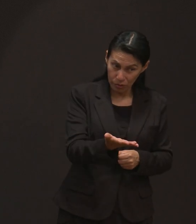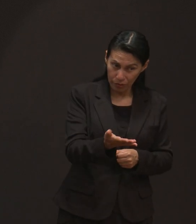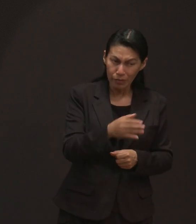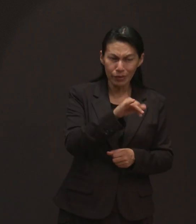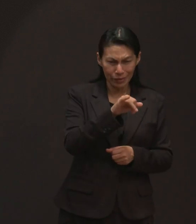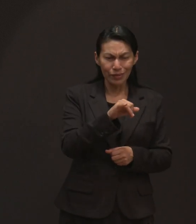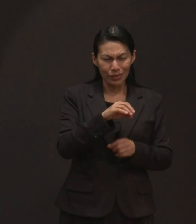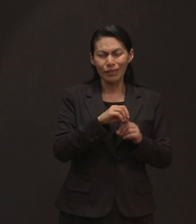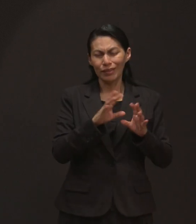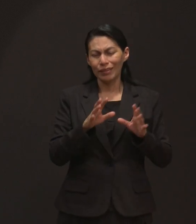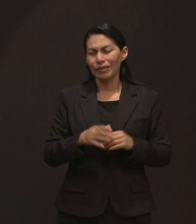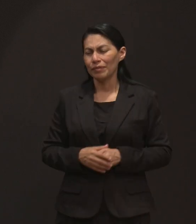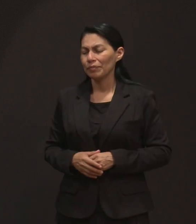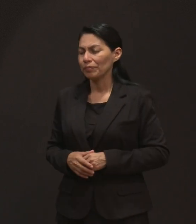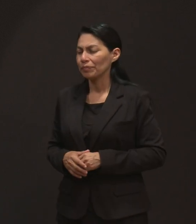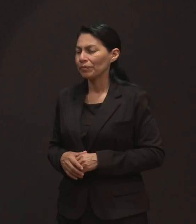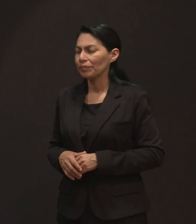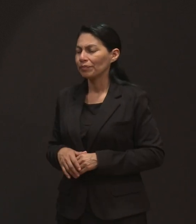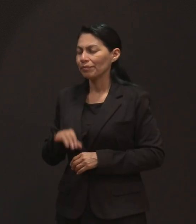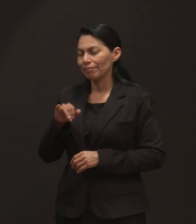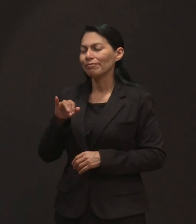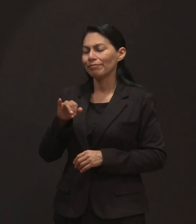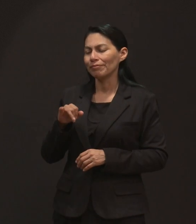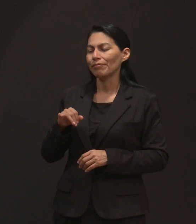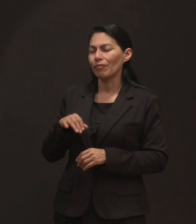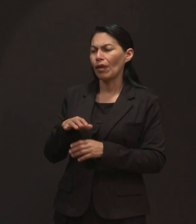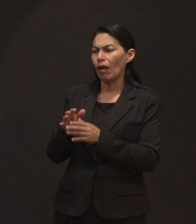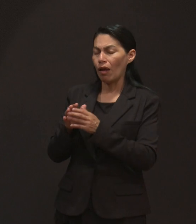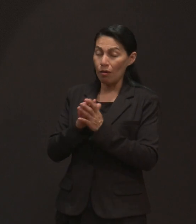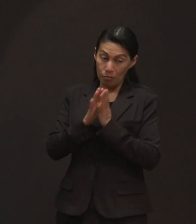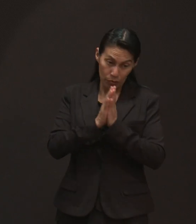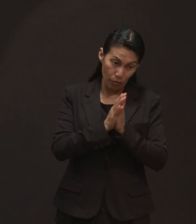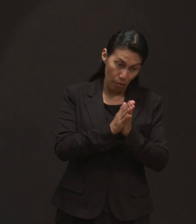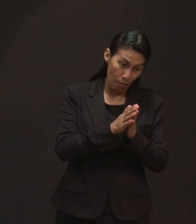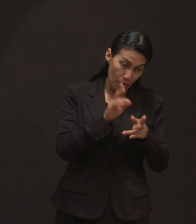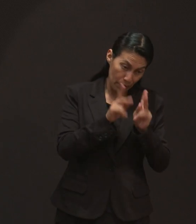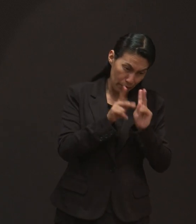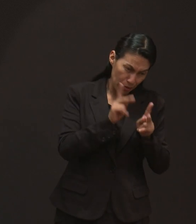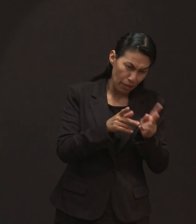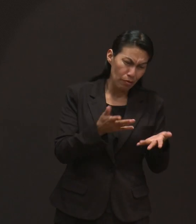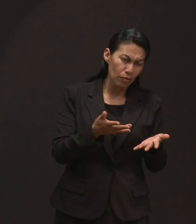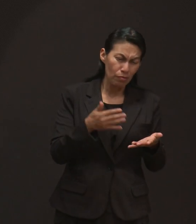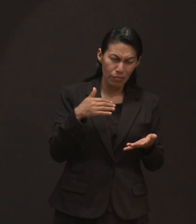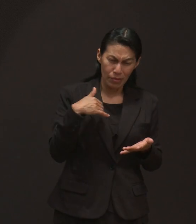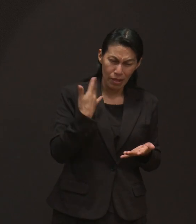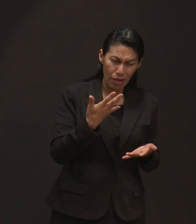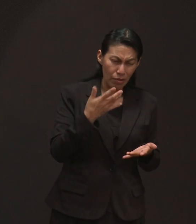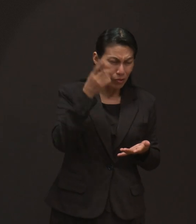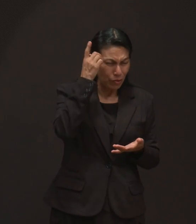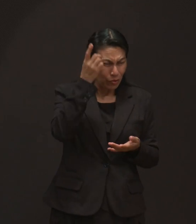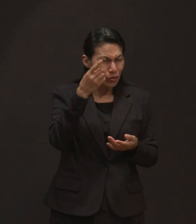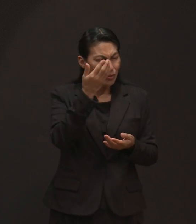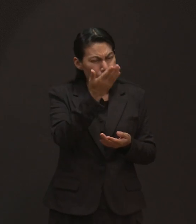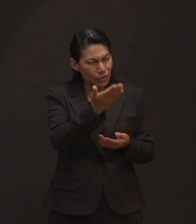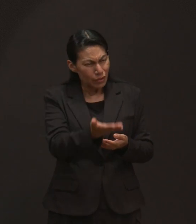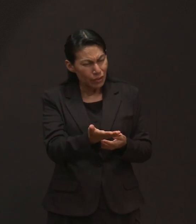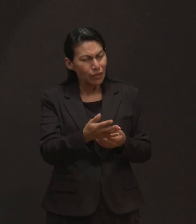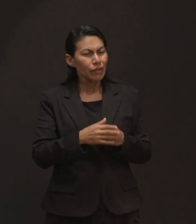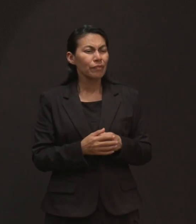milagros por ti. Cuéntanos sí. algo, Raquel. Queremos escuchar los milagros de